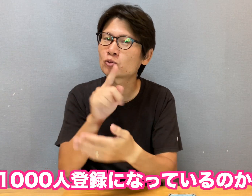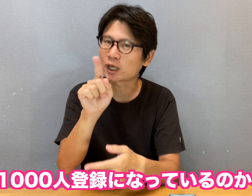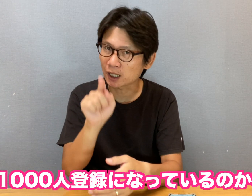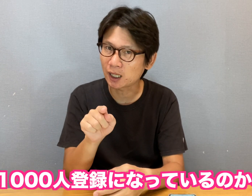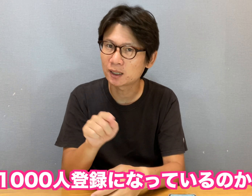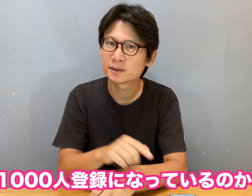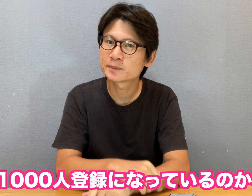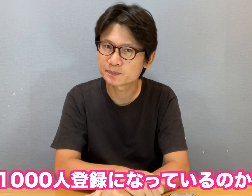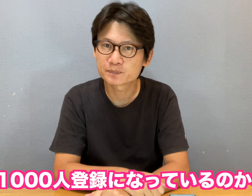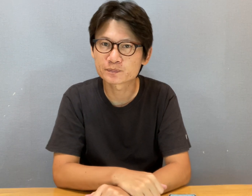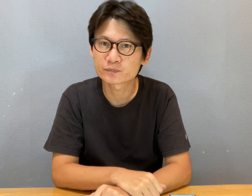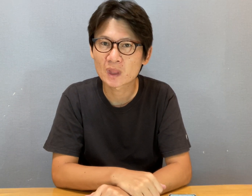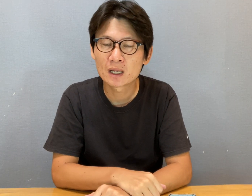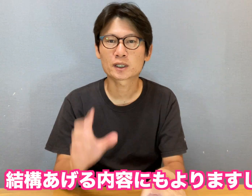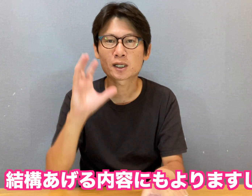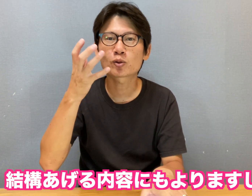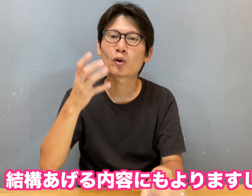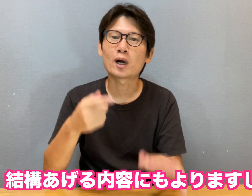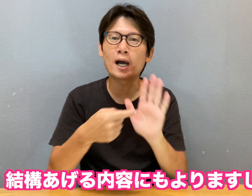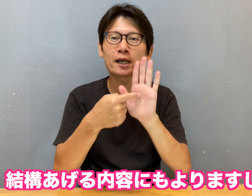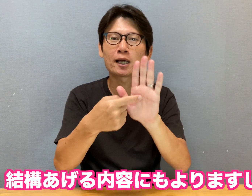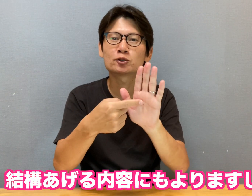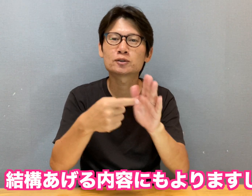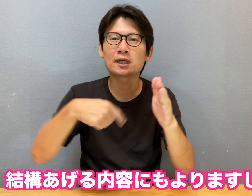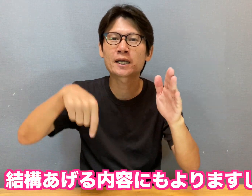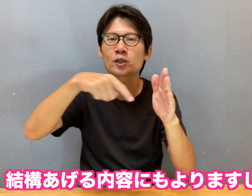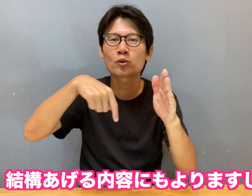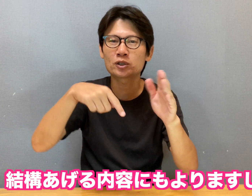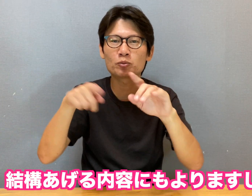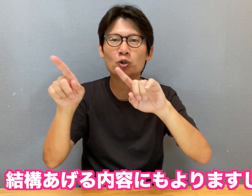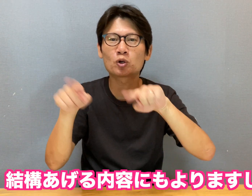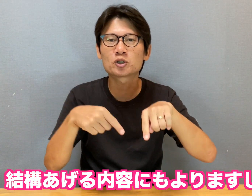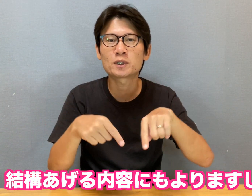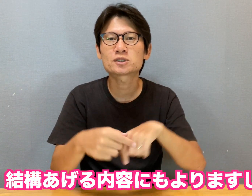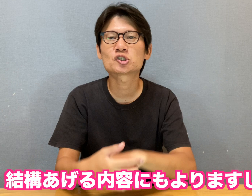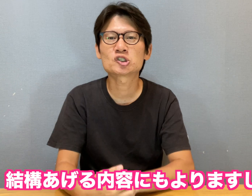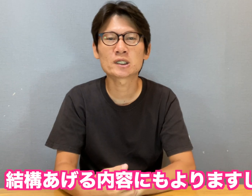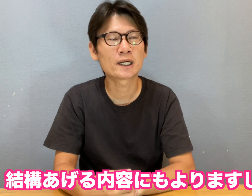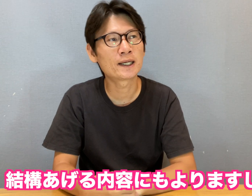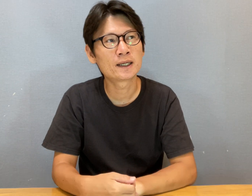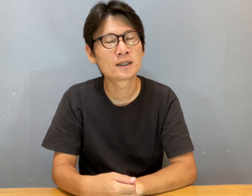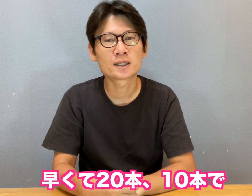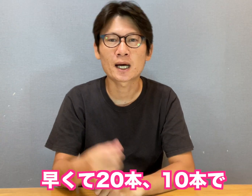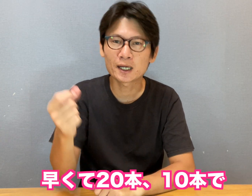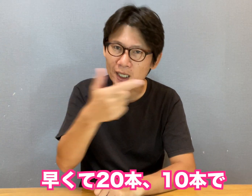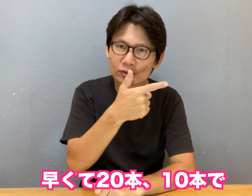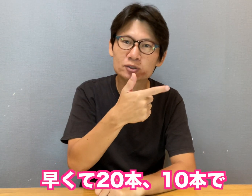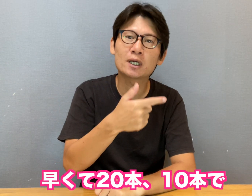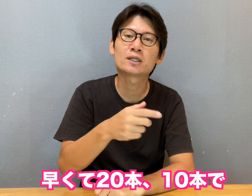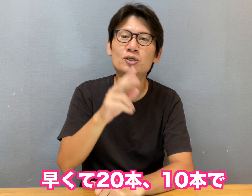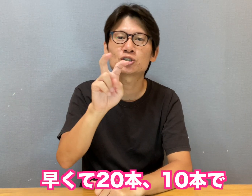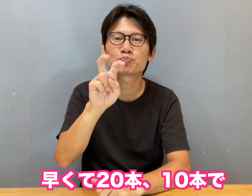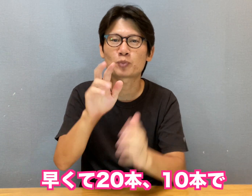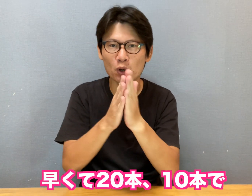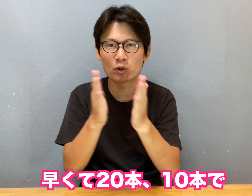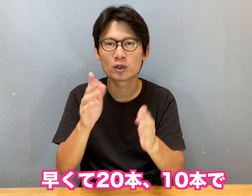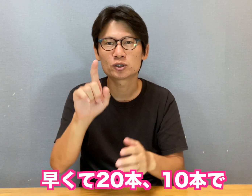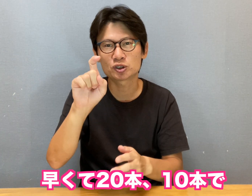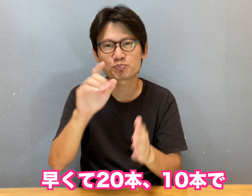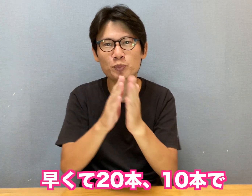かな。結構上げる内容にもよりますし、で、早くて20本10本